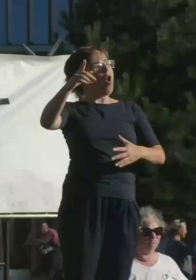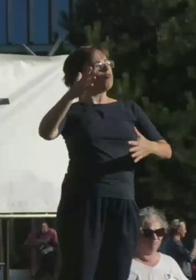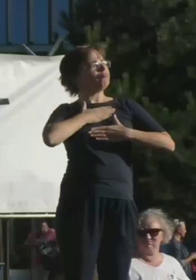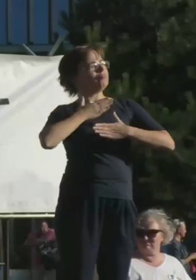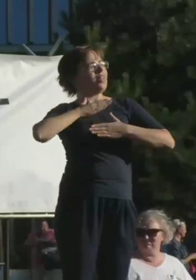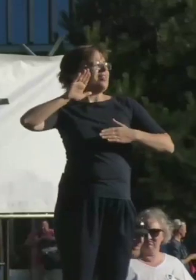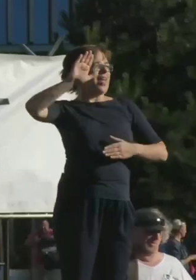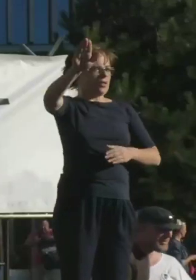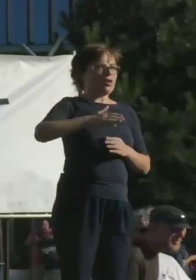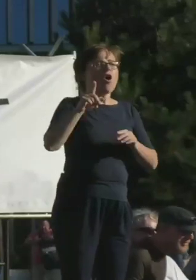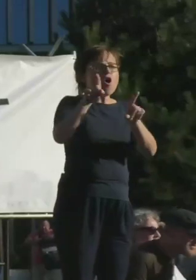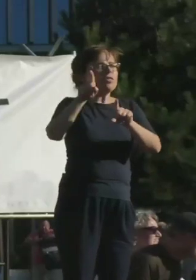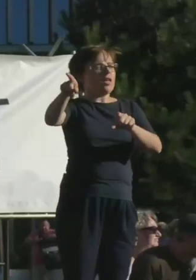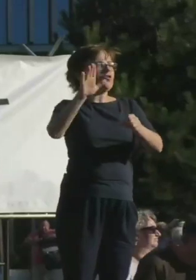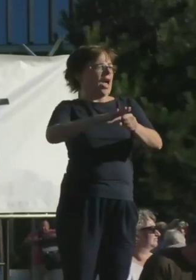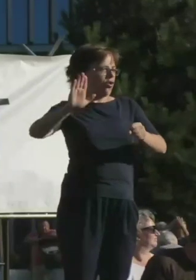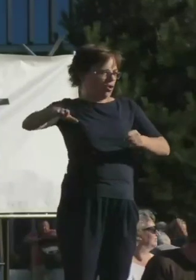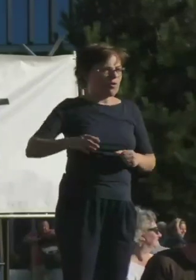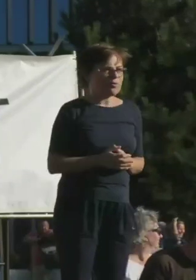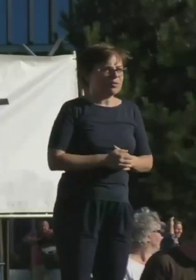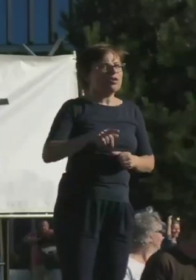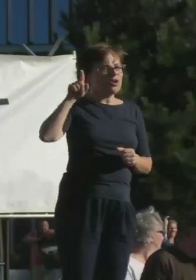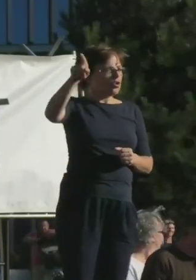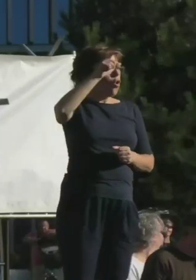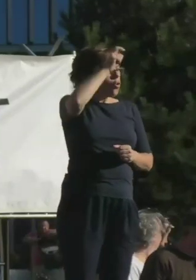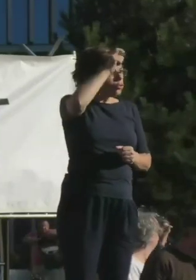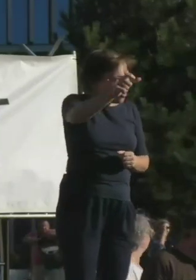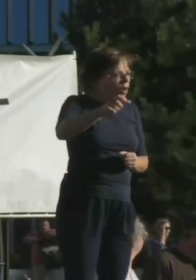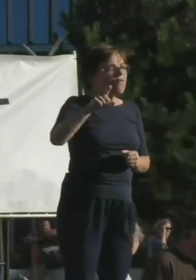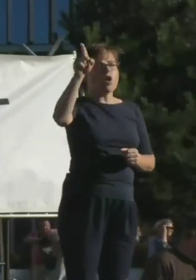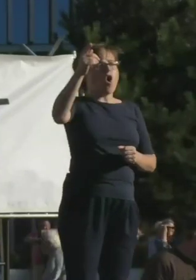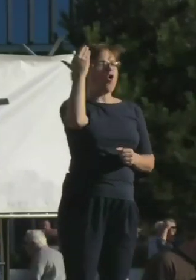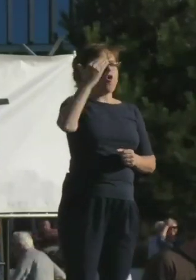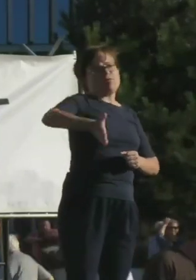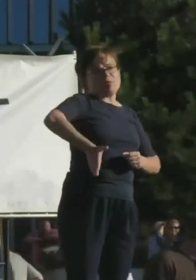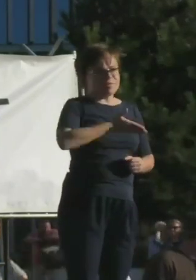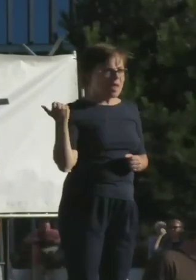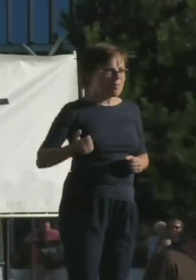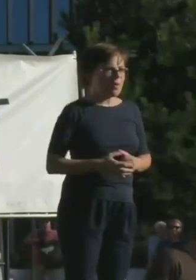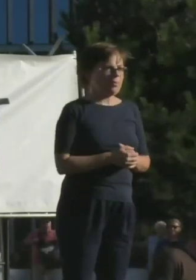że to jest narodowiec, że to jest człowiek, który jest bez honoru.